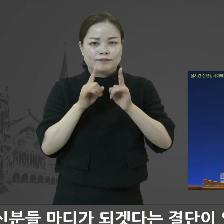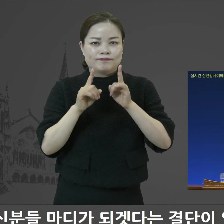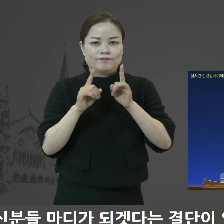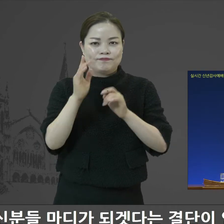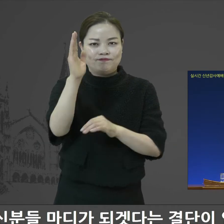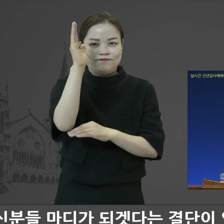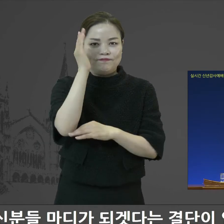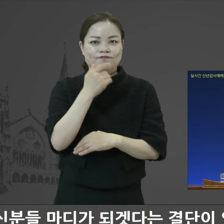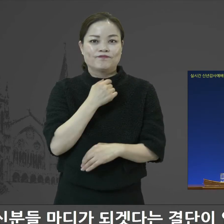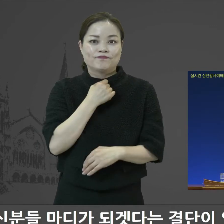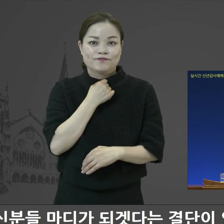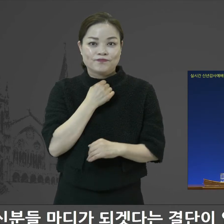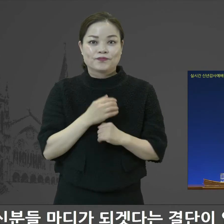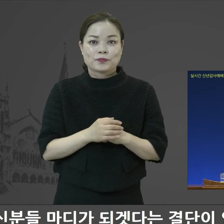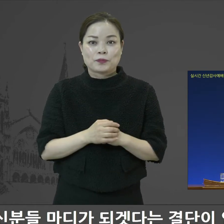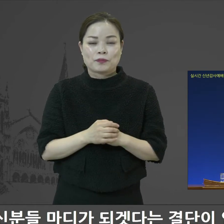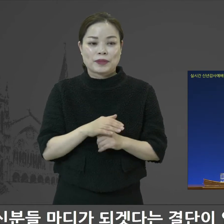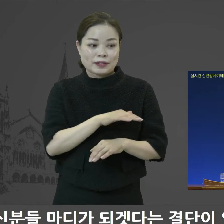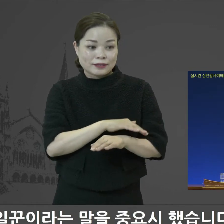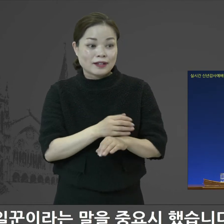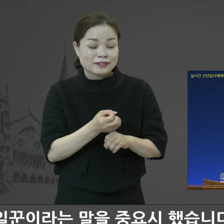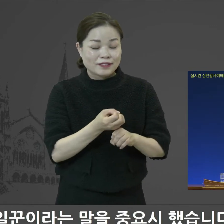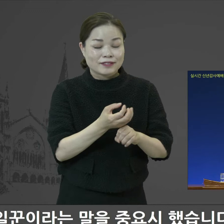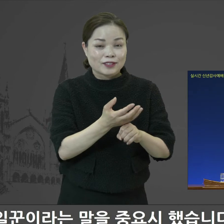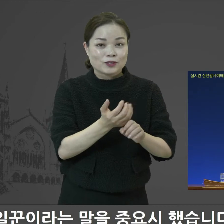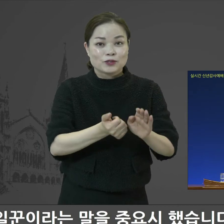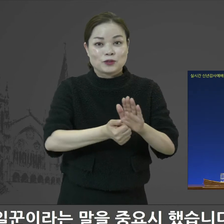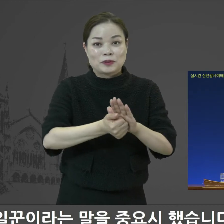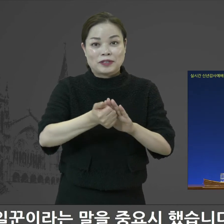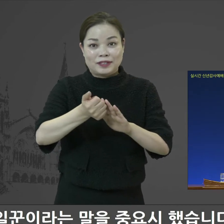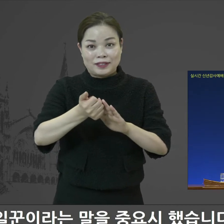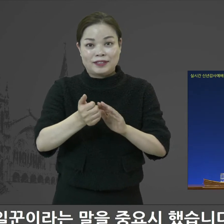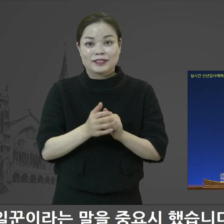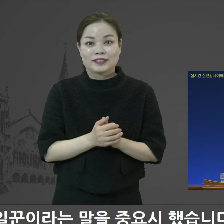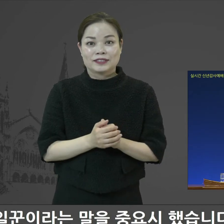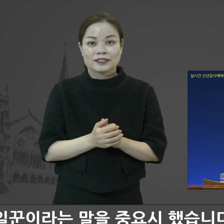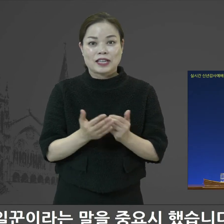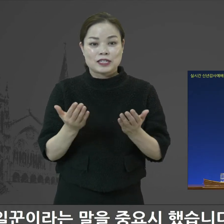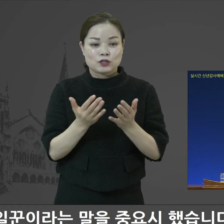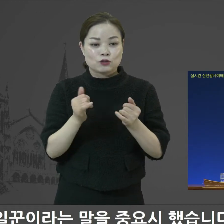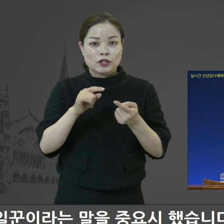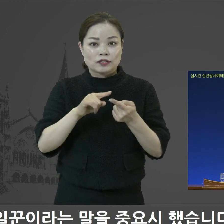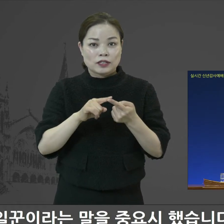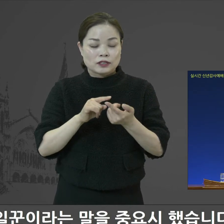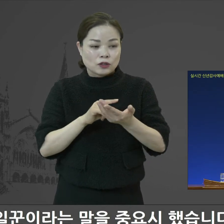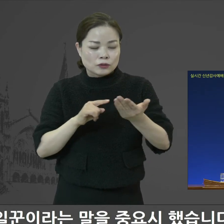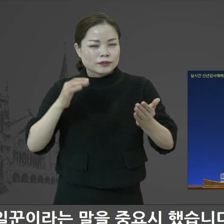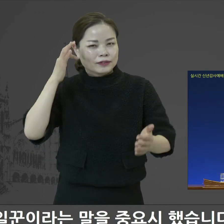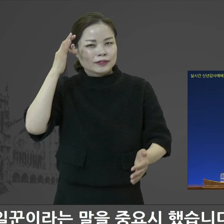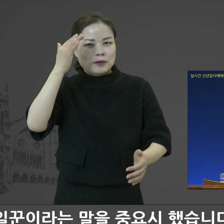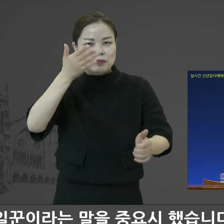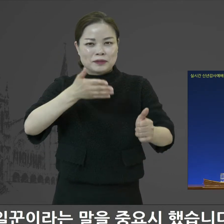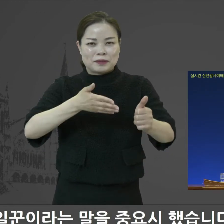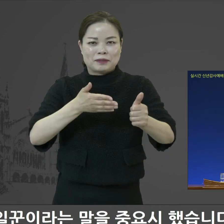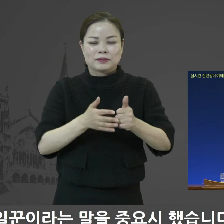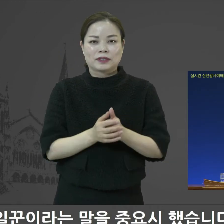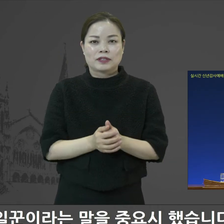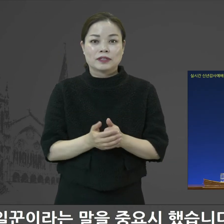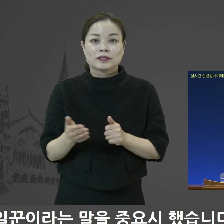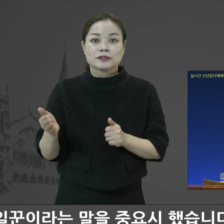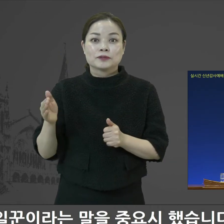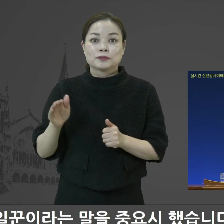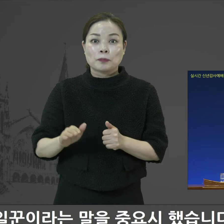전달하고 싶습니다. 잘 전달이 될 수 있기를 소망하고 그때 일꾼에 대한 말씀을 여러분 한번 사모해 보시기 바랍니다.